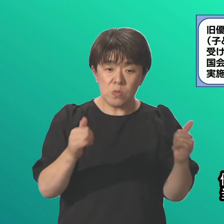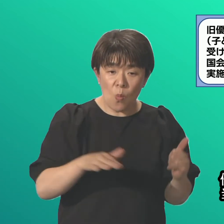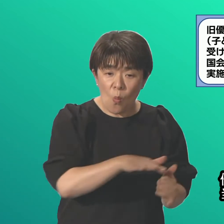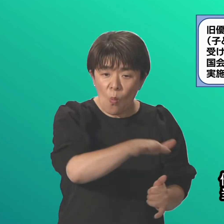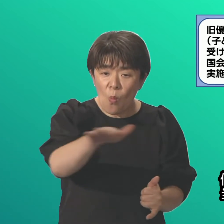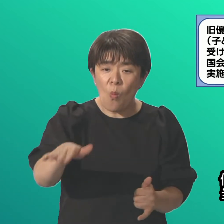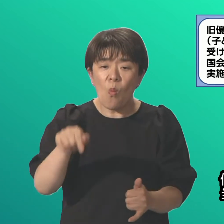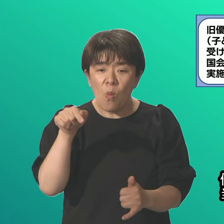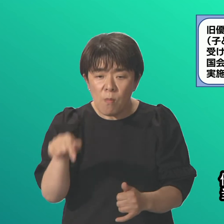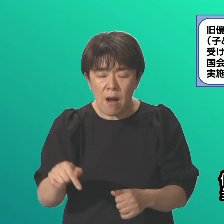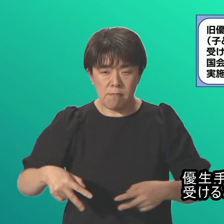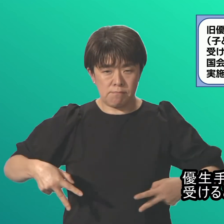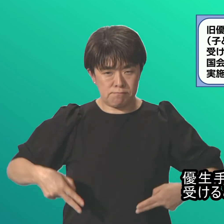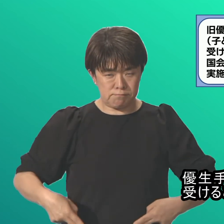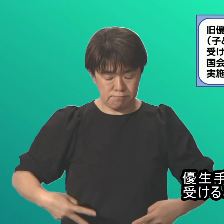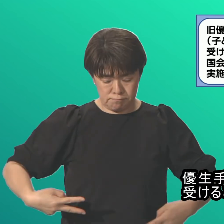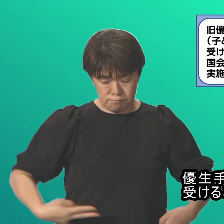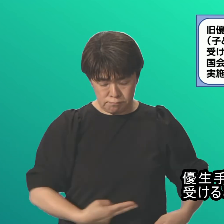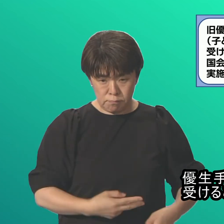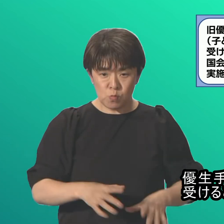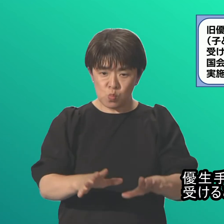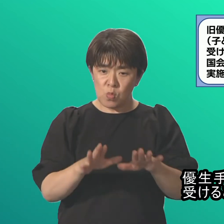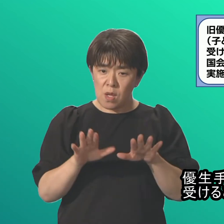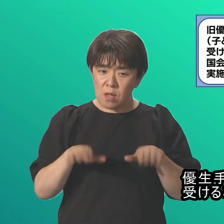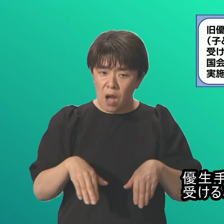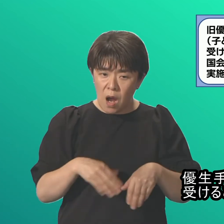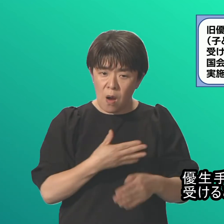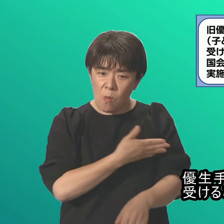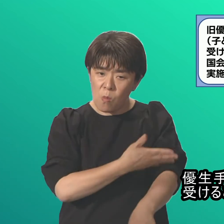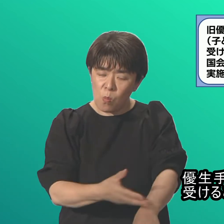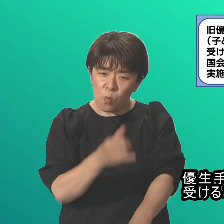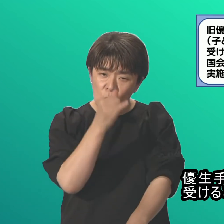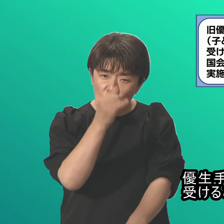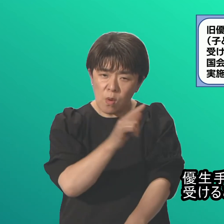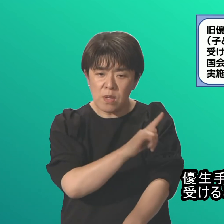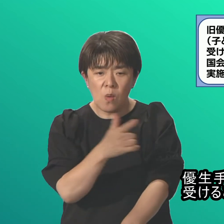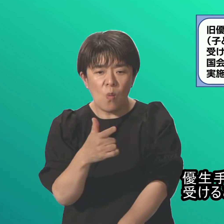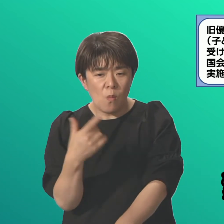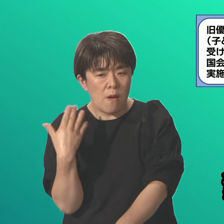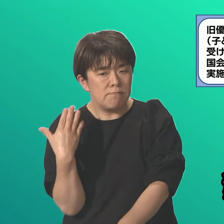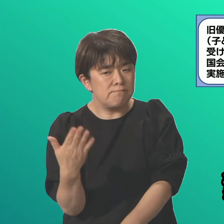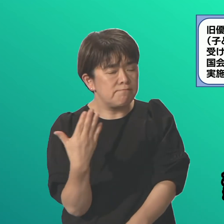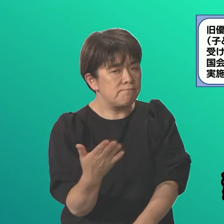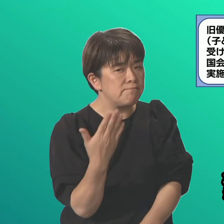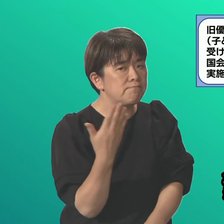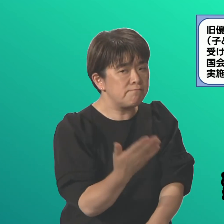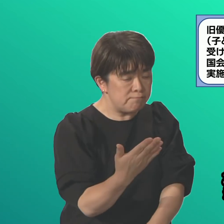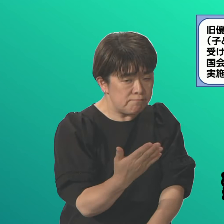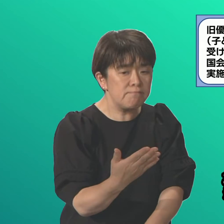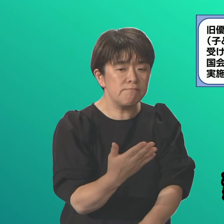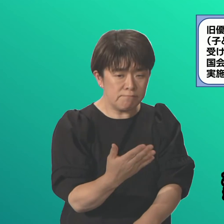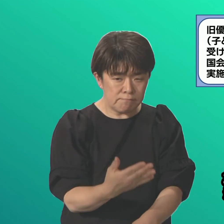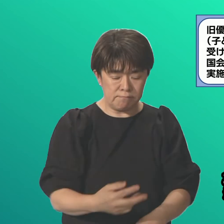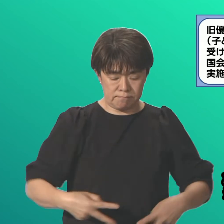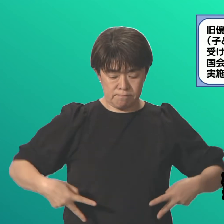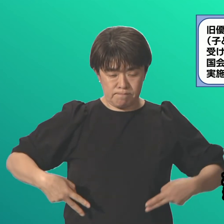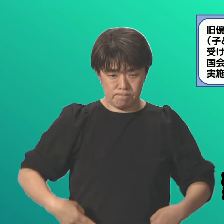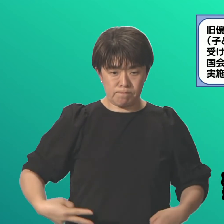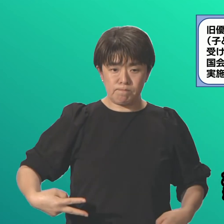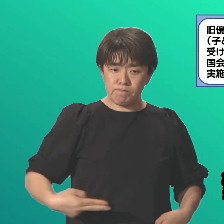方々から、郵政手術を受けることになった経緯等をお聞かせいただき、当時